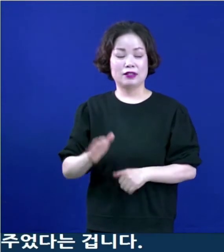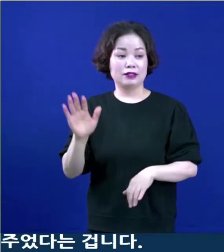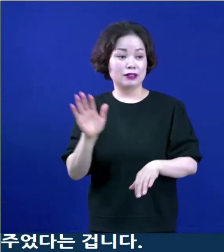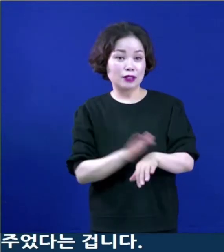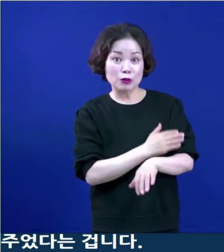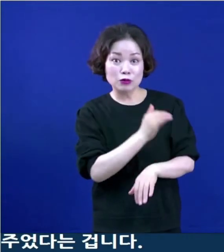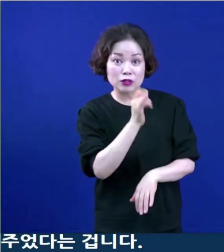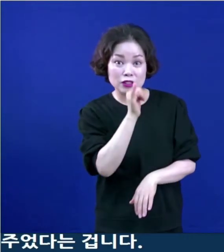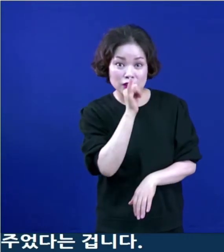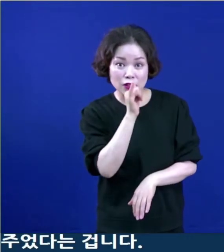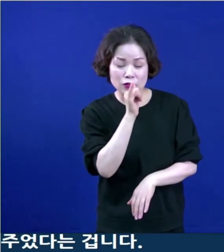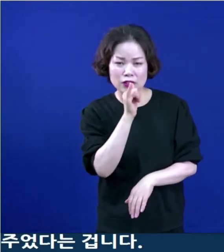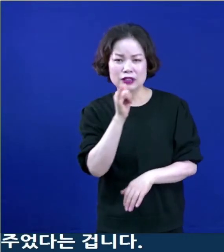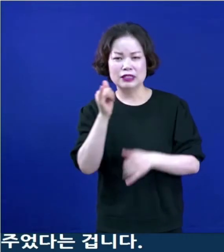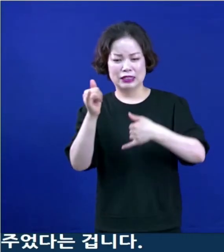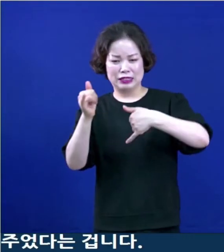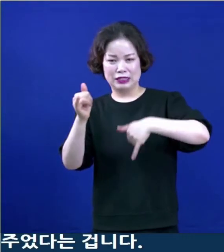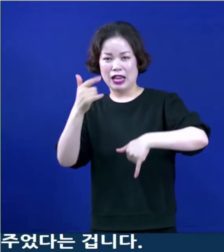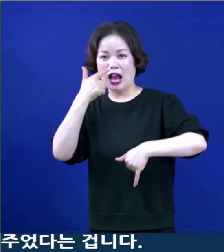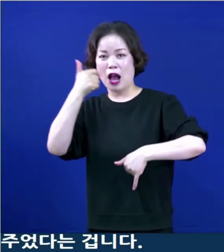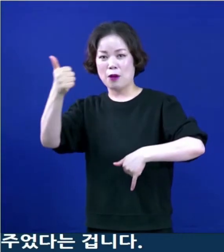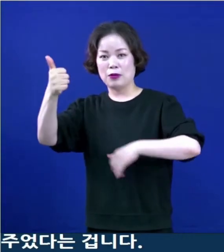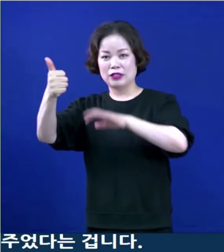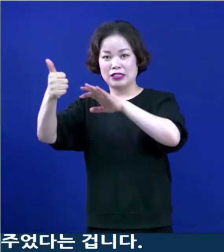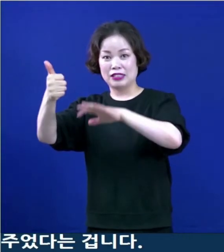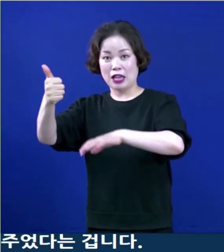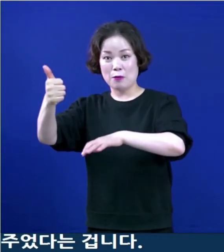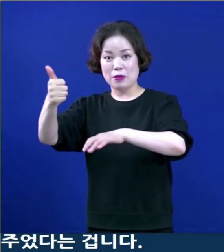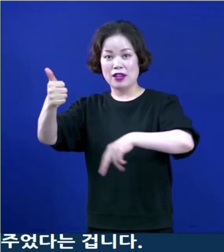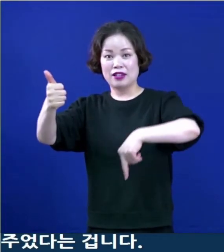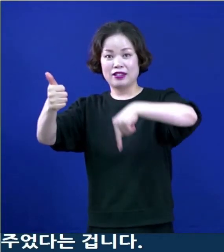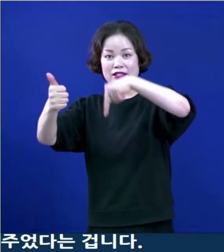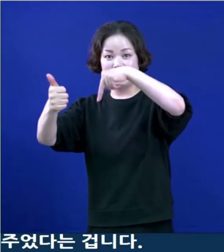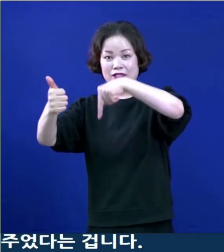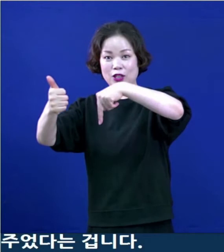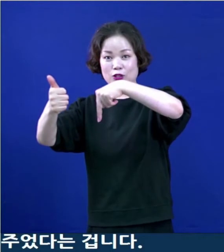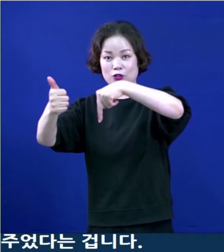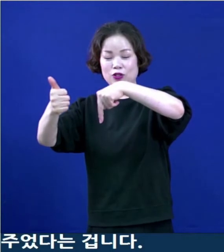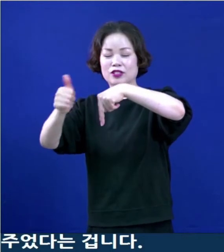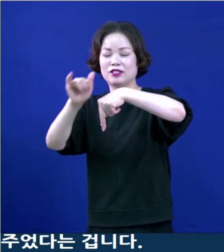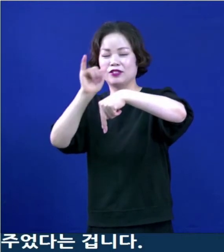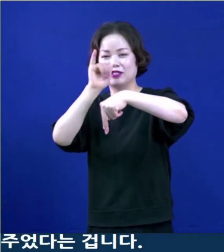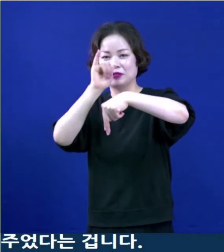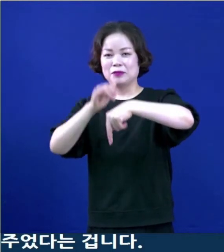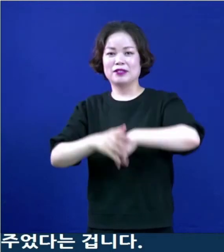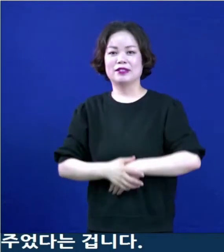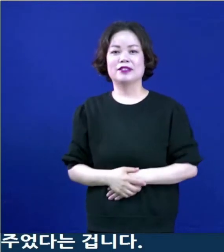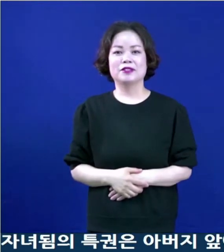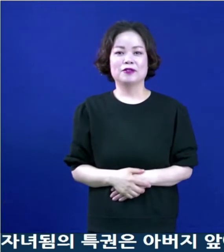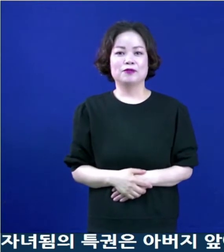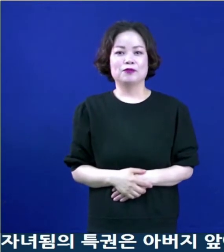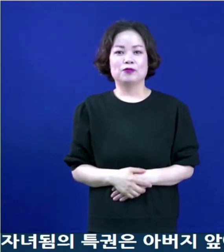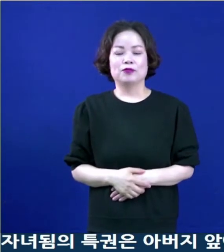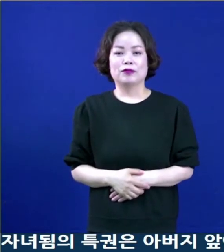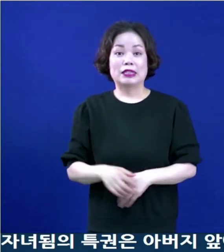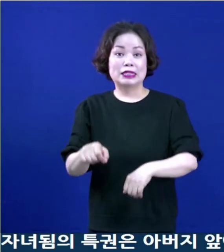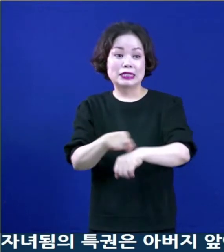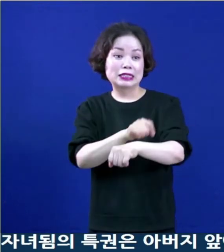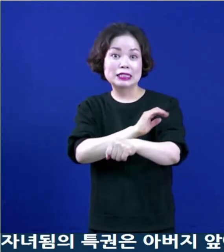때도요, 자녀는 아버지 앞에 있을 수 있습니다. 여러분, 이